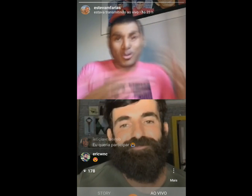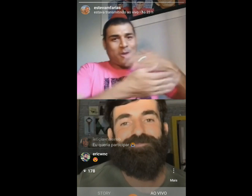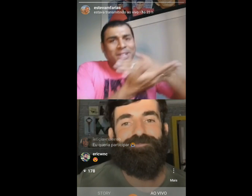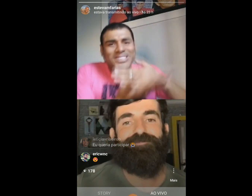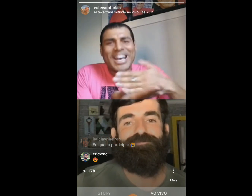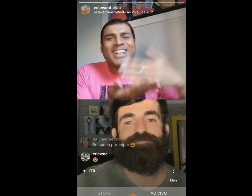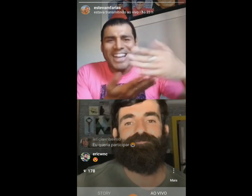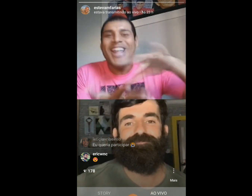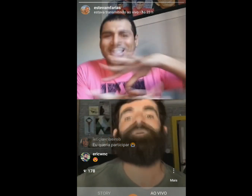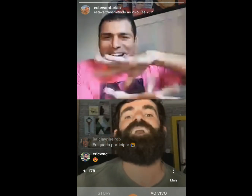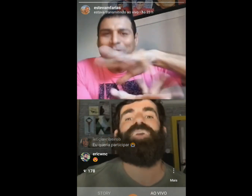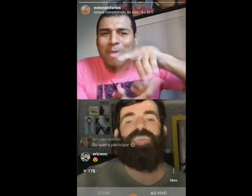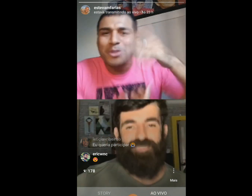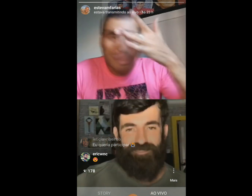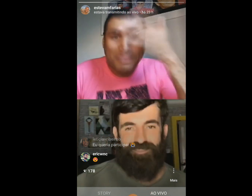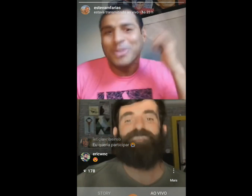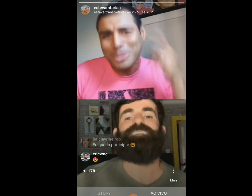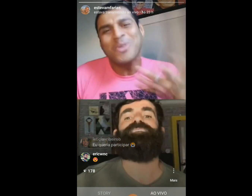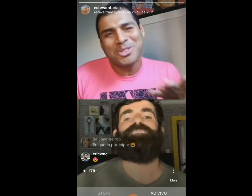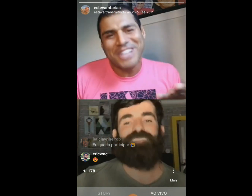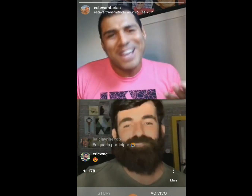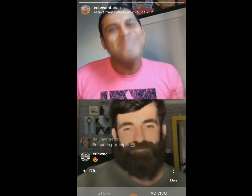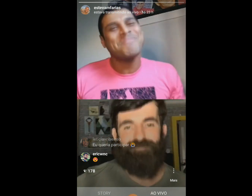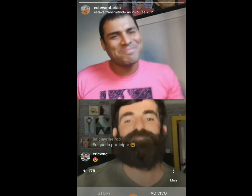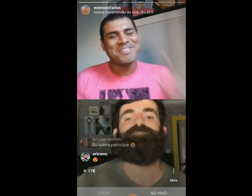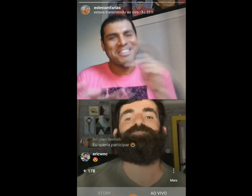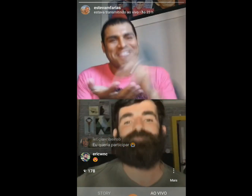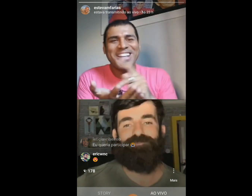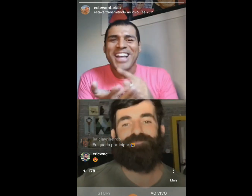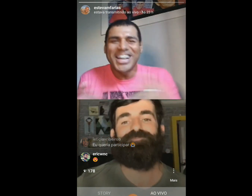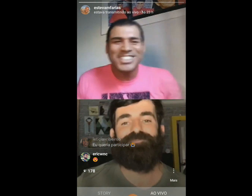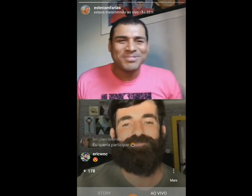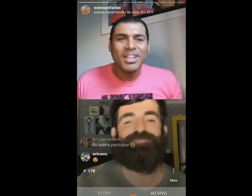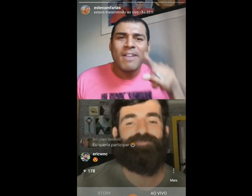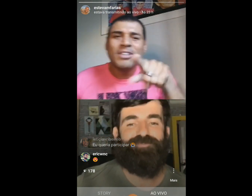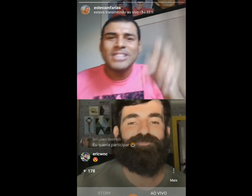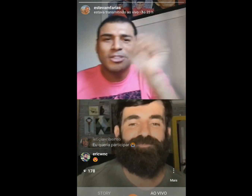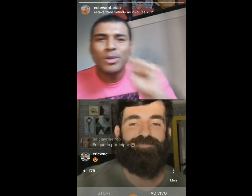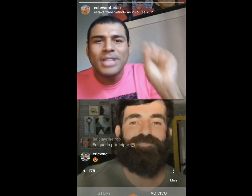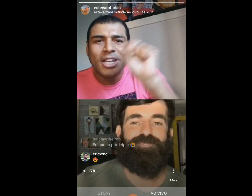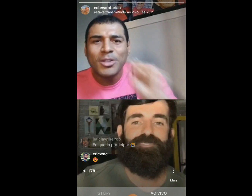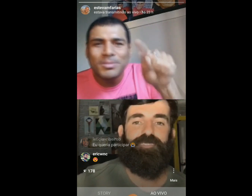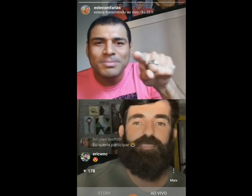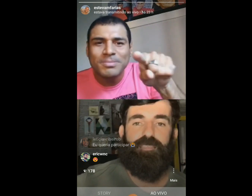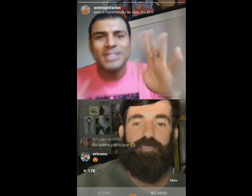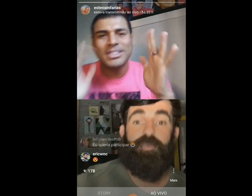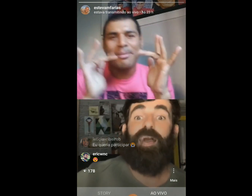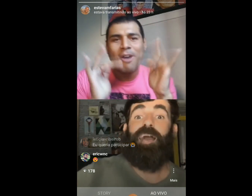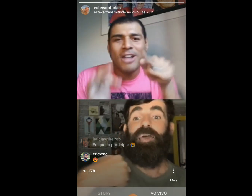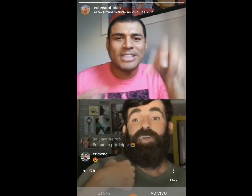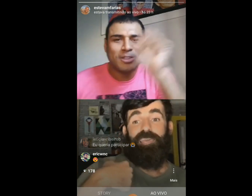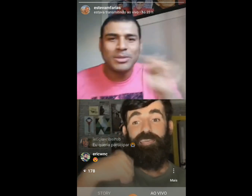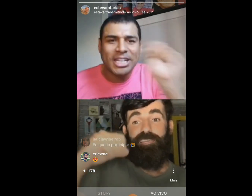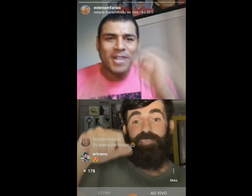Começar, né, a entrar no mundo das pessoas, né? Verdade. Você tá solteiro? Você namora? Você tá solteiro? Sim. Como que